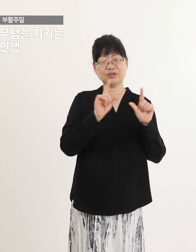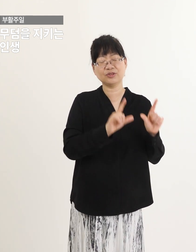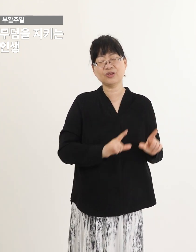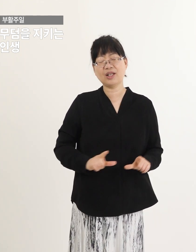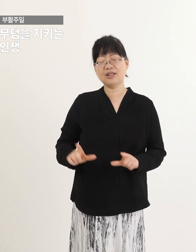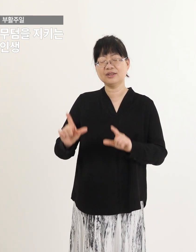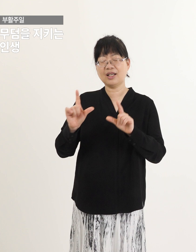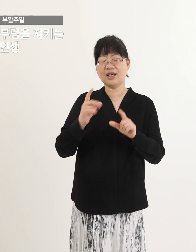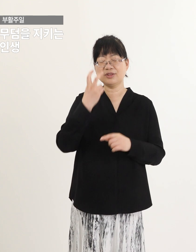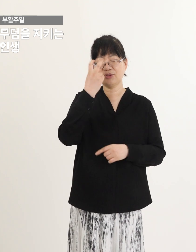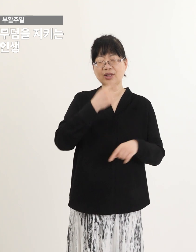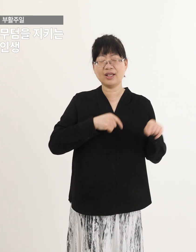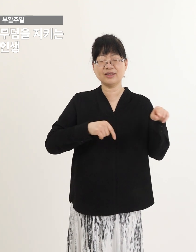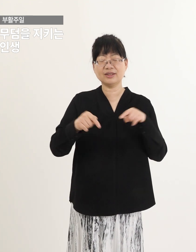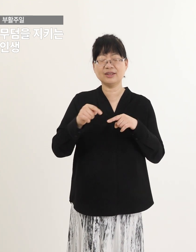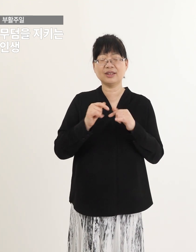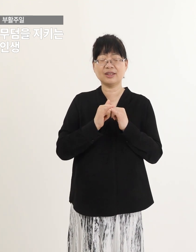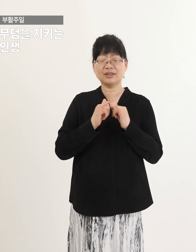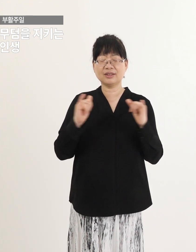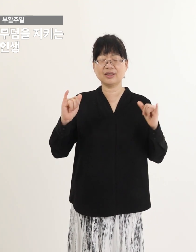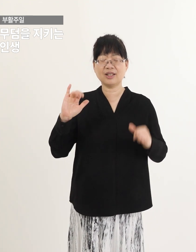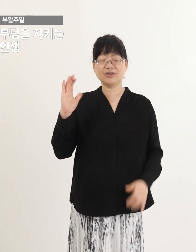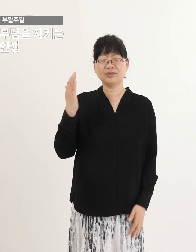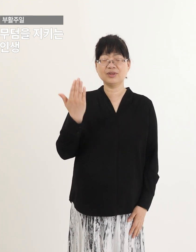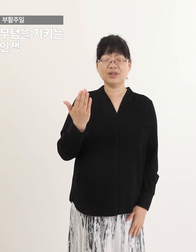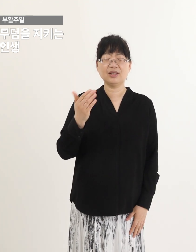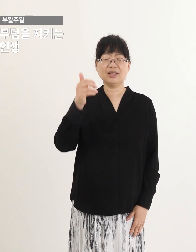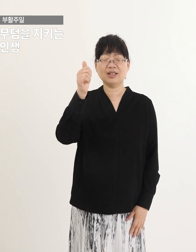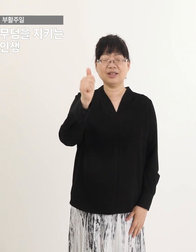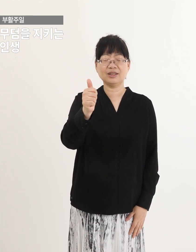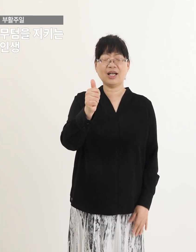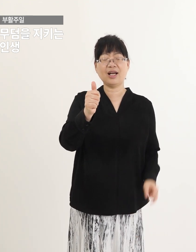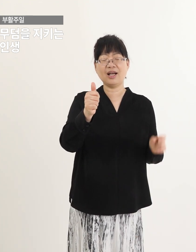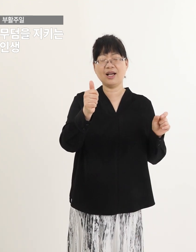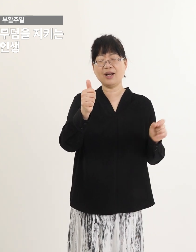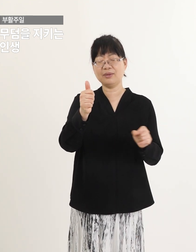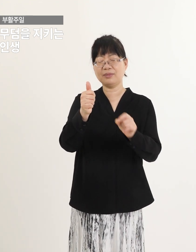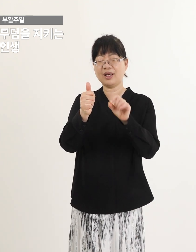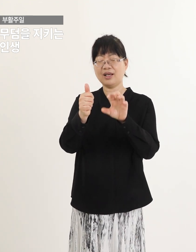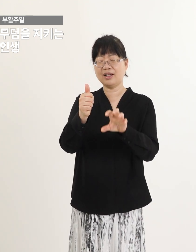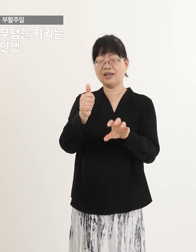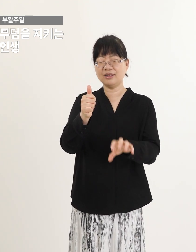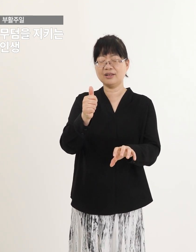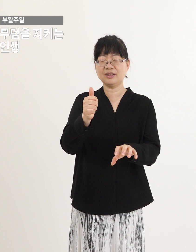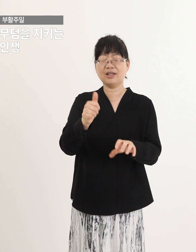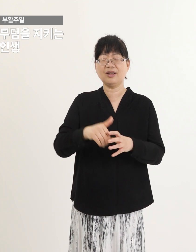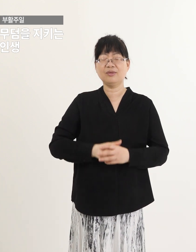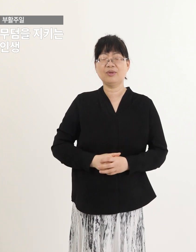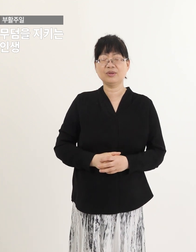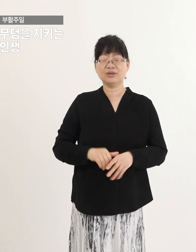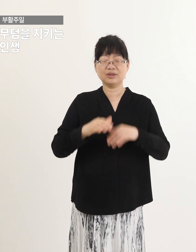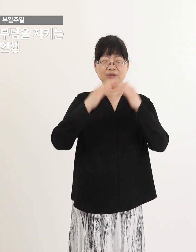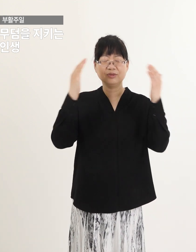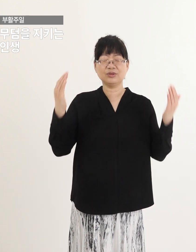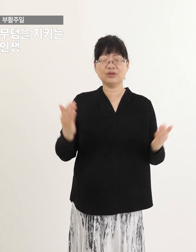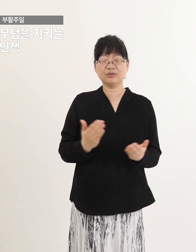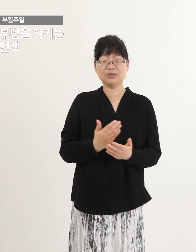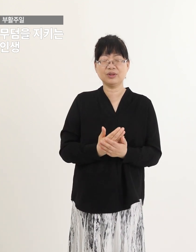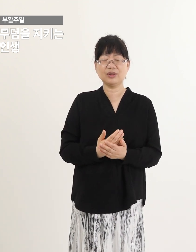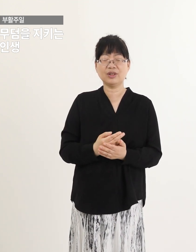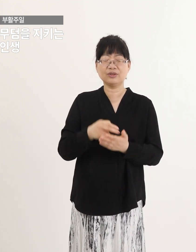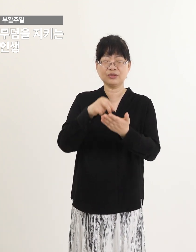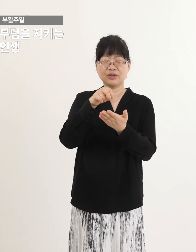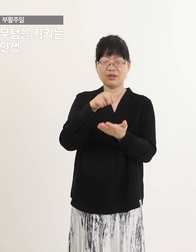삶의 주관자 되신 그분 앞에 모든